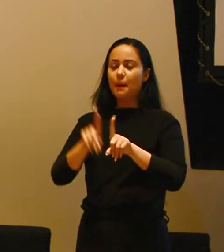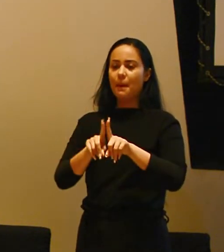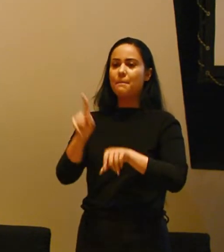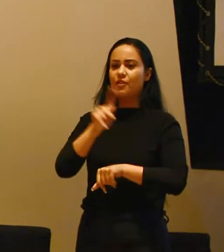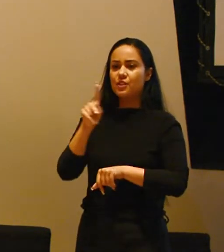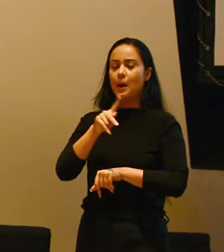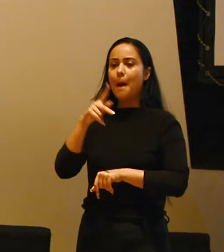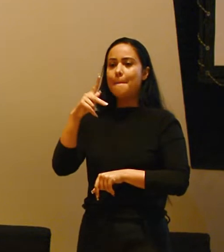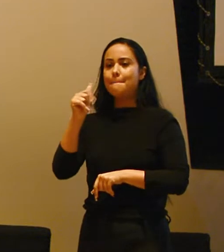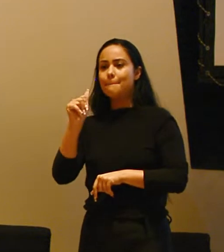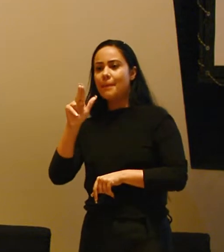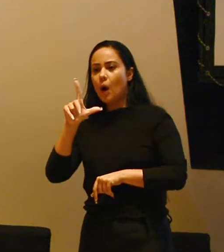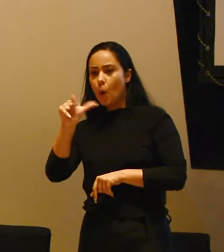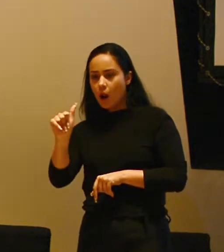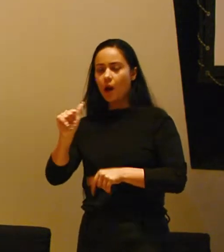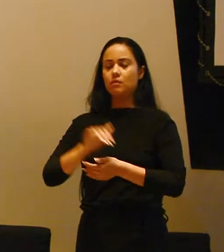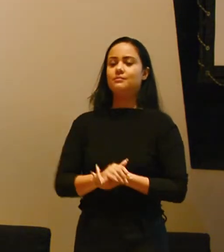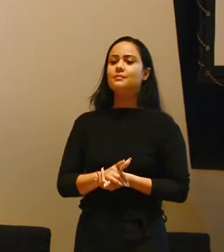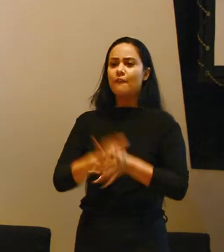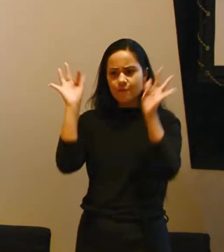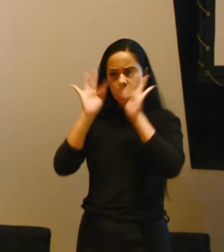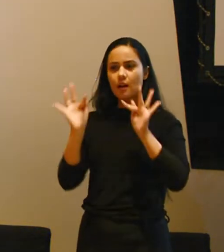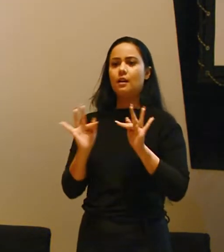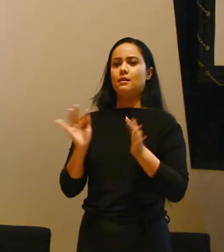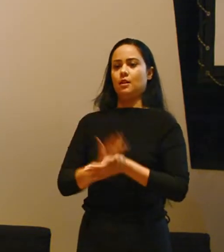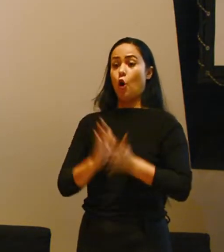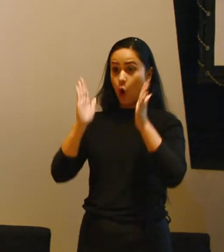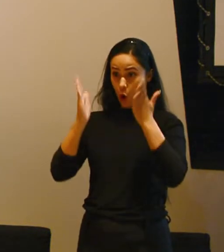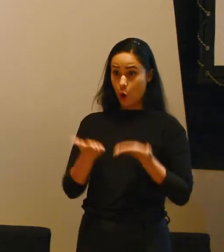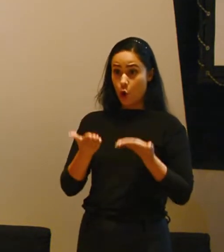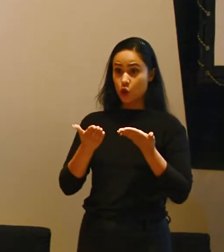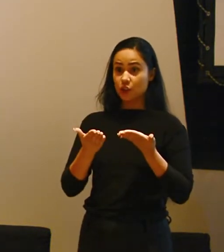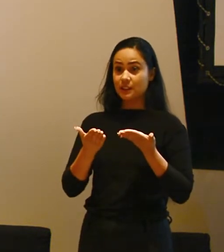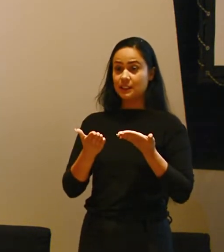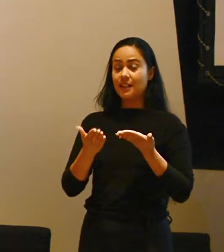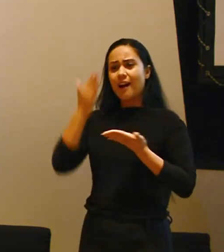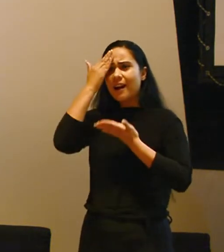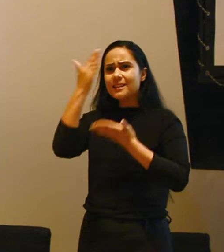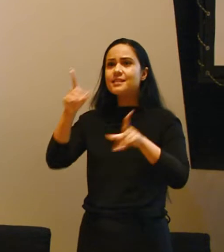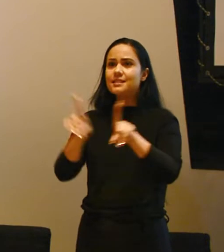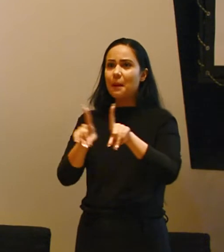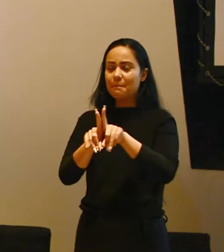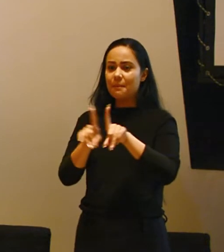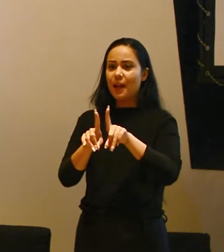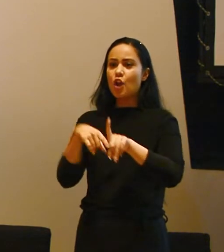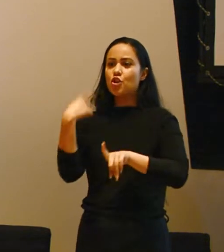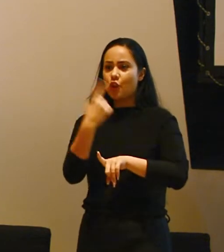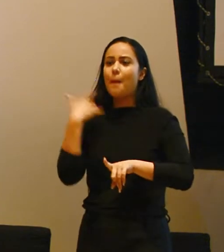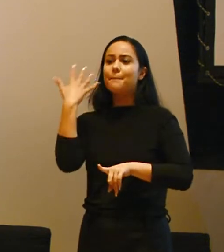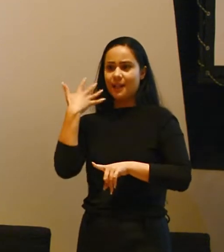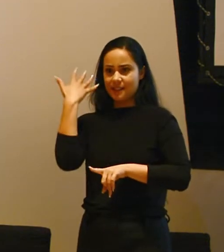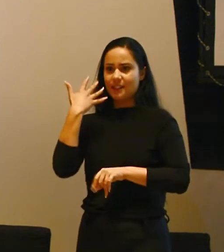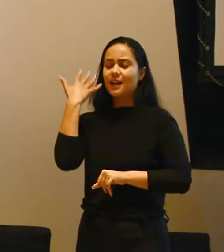professora Paula Martins Said. Estamos muito felizes. Então, hoje, e eu agradecer também os nossos